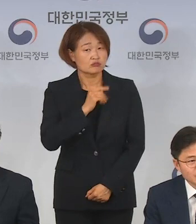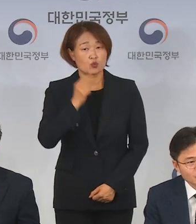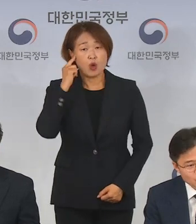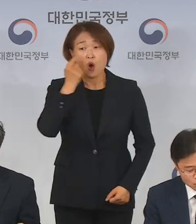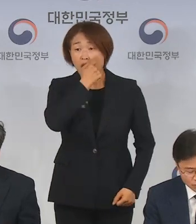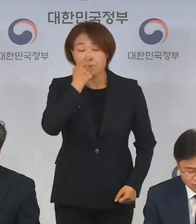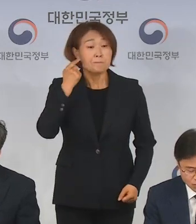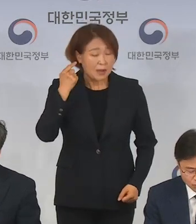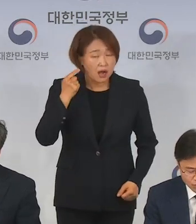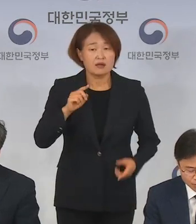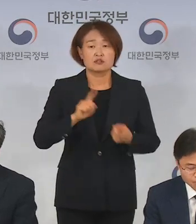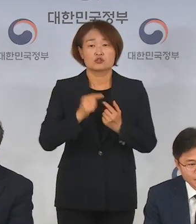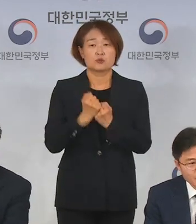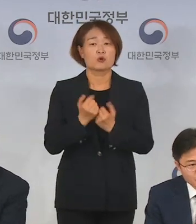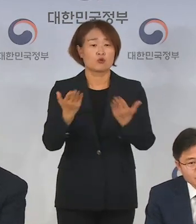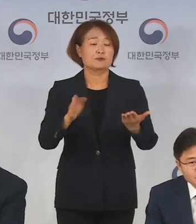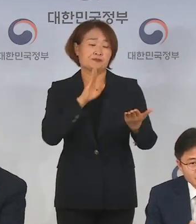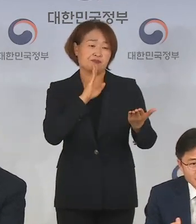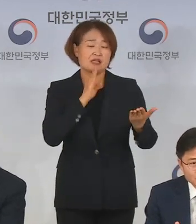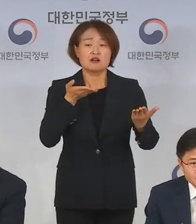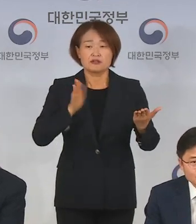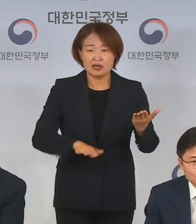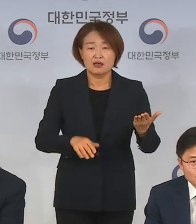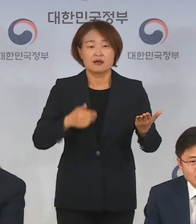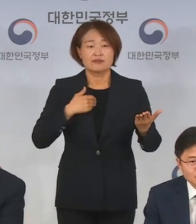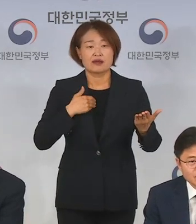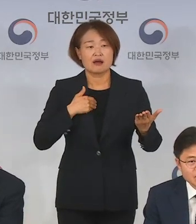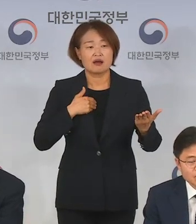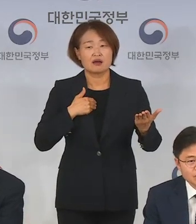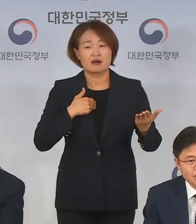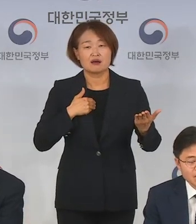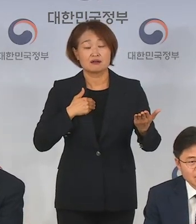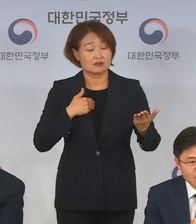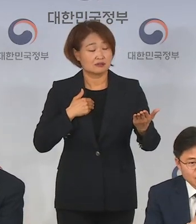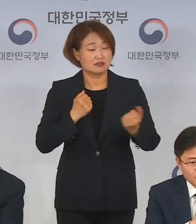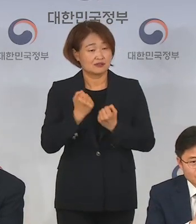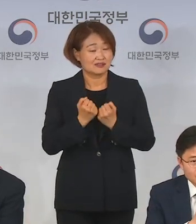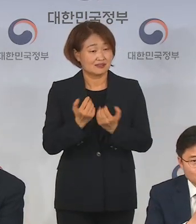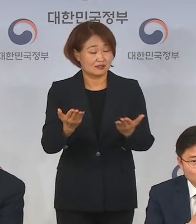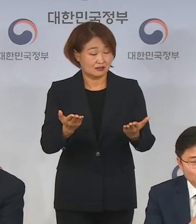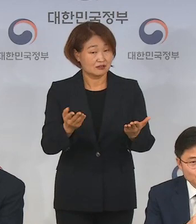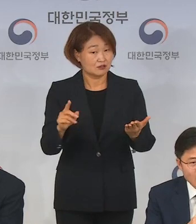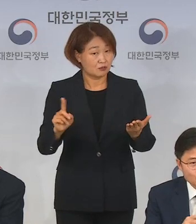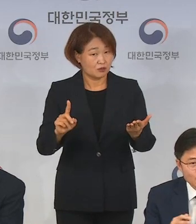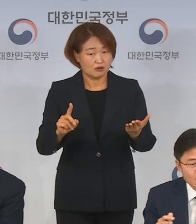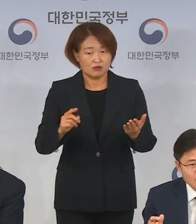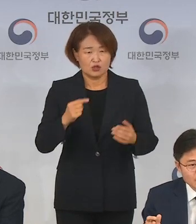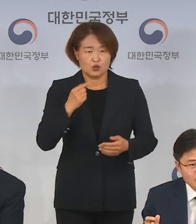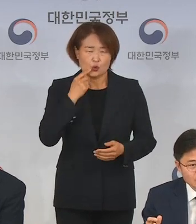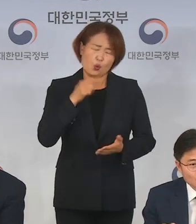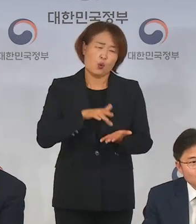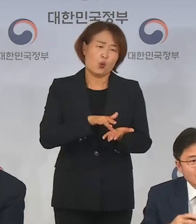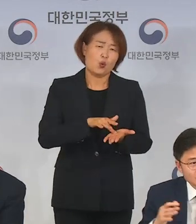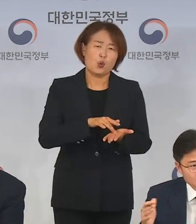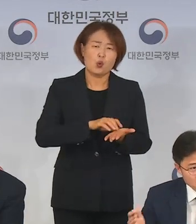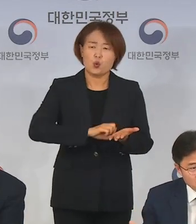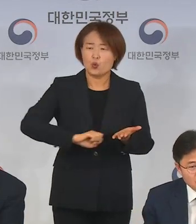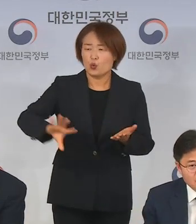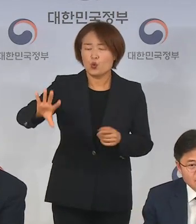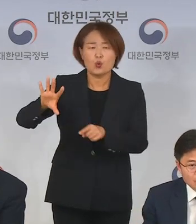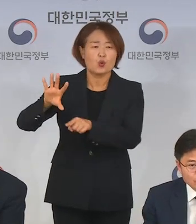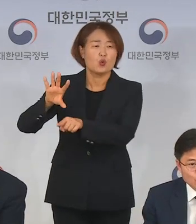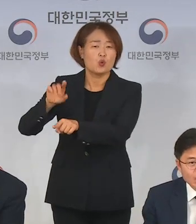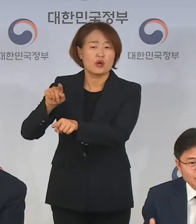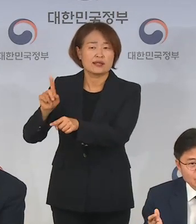확인한 부분이 있다면 설명을 드릴 거고요. 그렇지만 제가 전체적으로 말씀을 드리는 것은 이 오염수 방류와 관련된